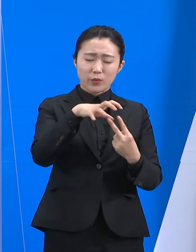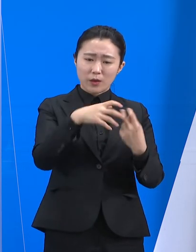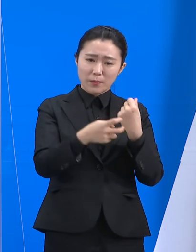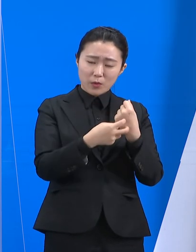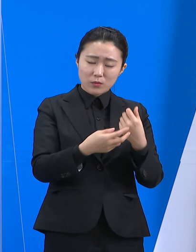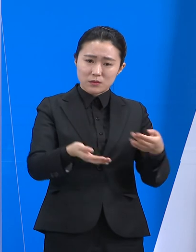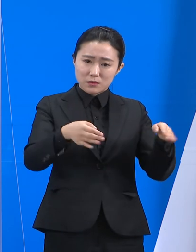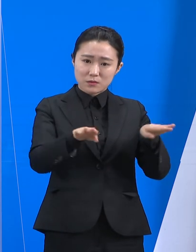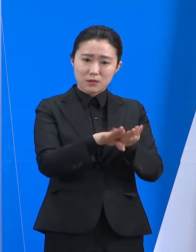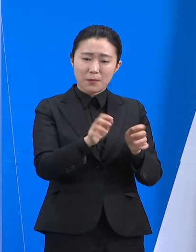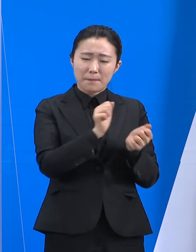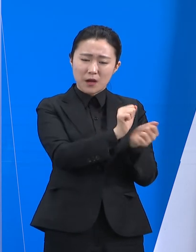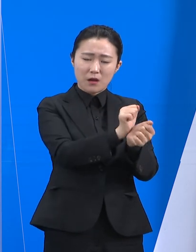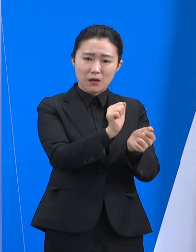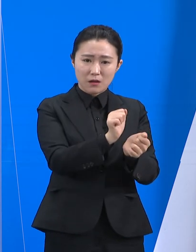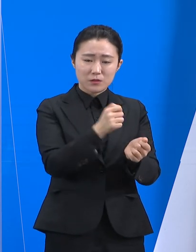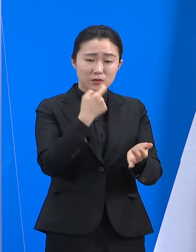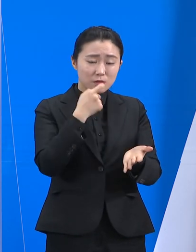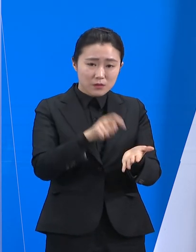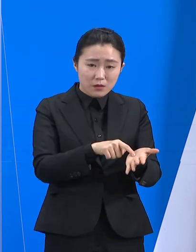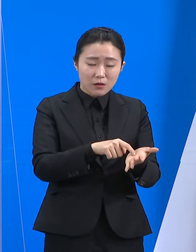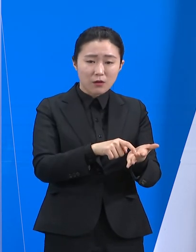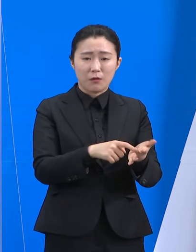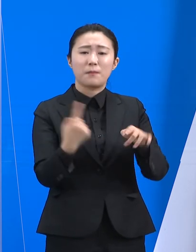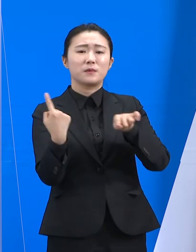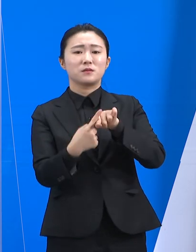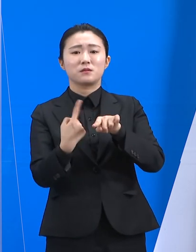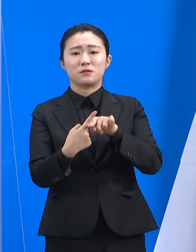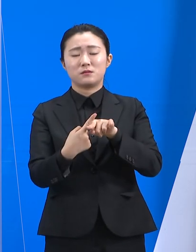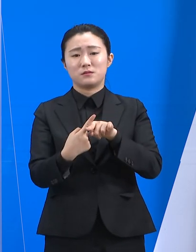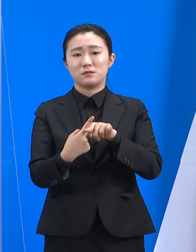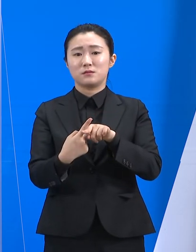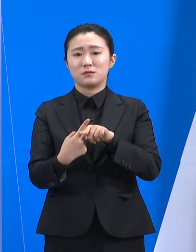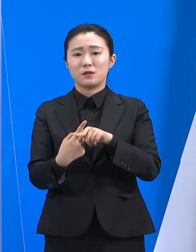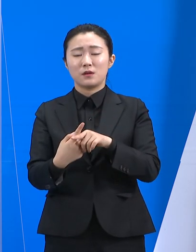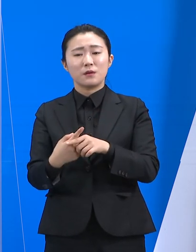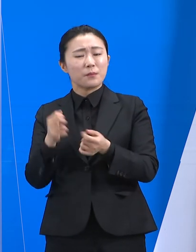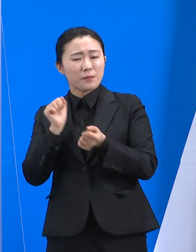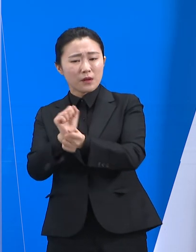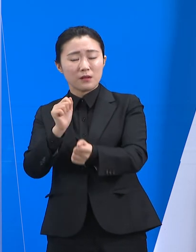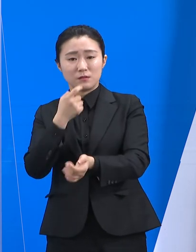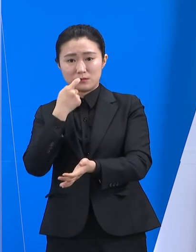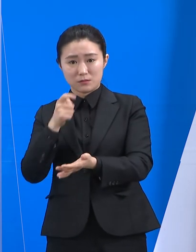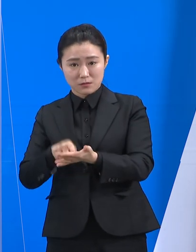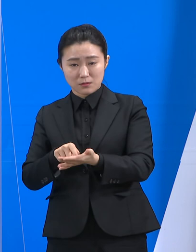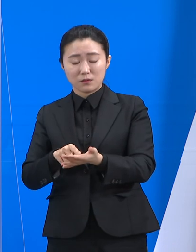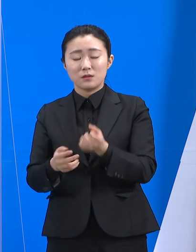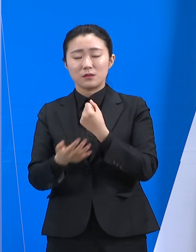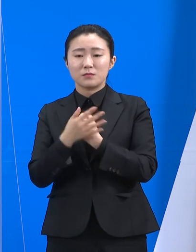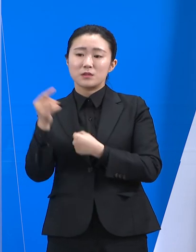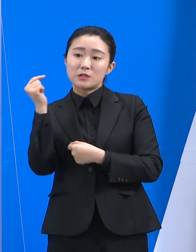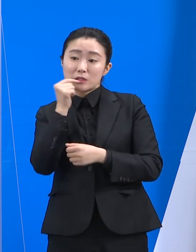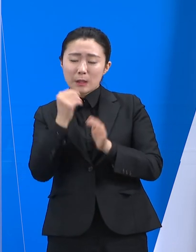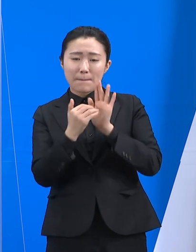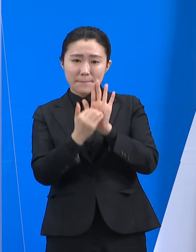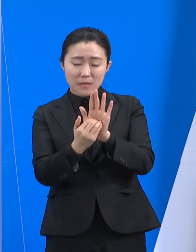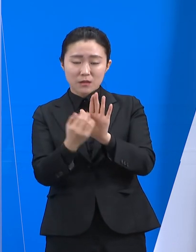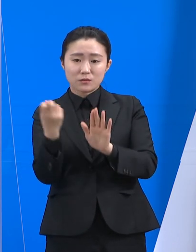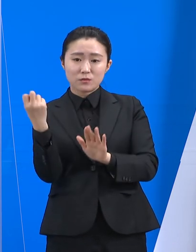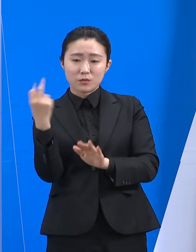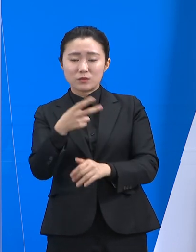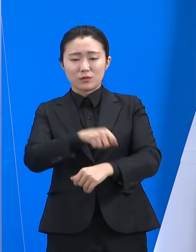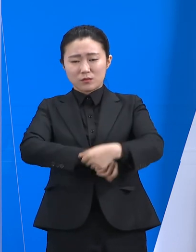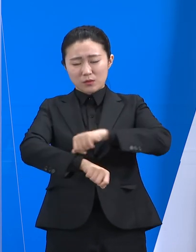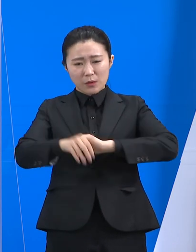구조적 위험이 큰 지역입니다. 그만큼 철저한 대비와 적극적인 대응이 중요합니다.